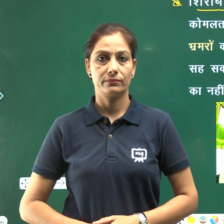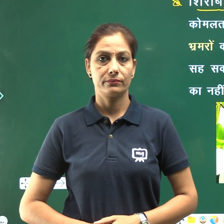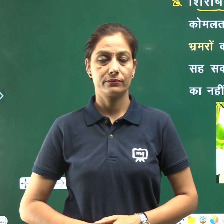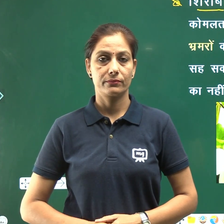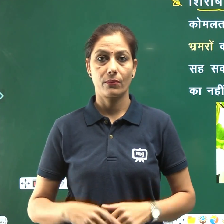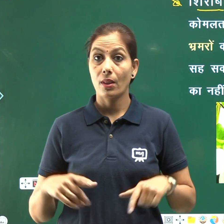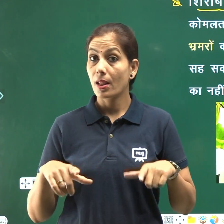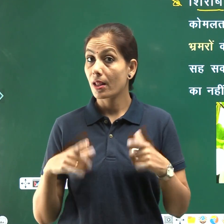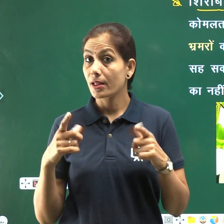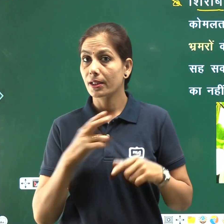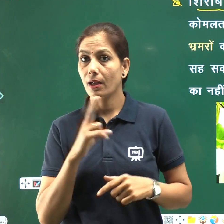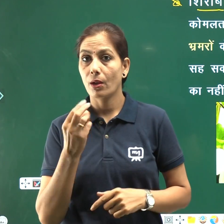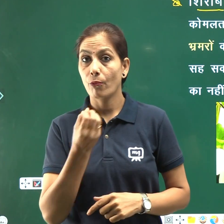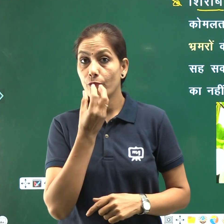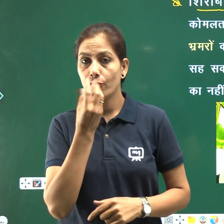शिरीष के फूल